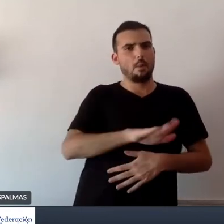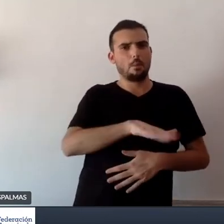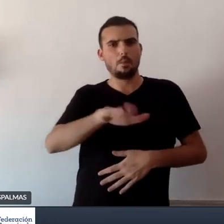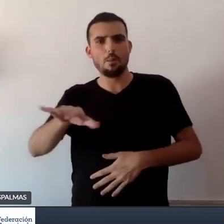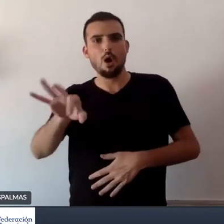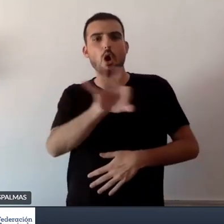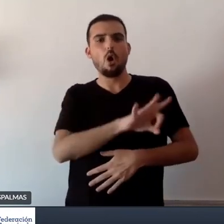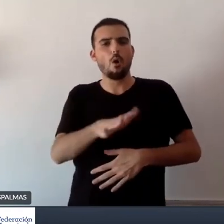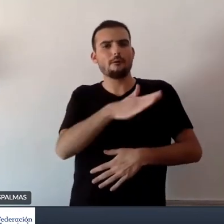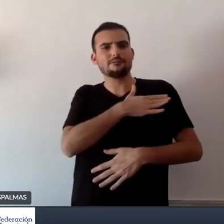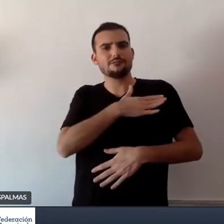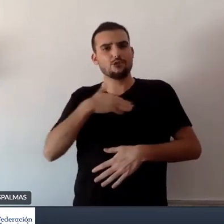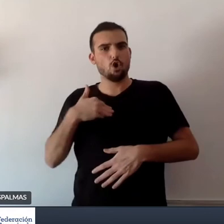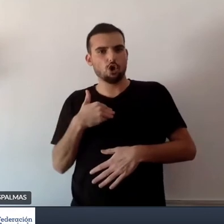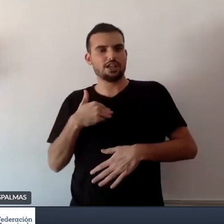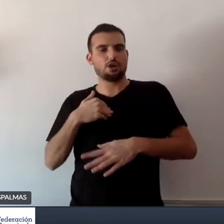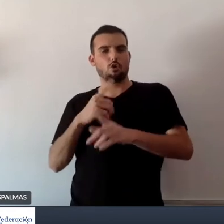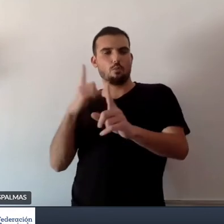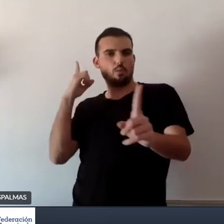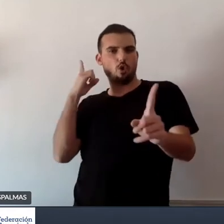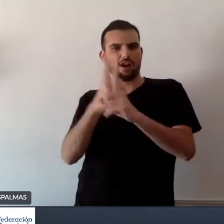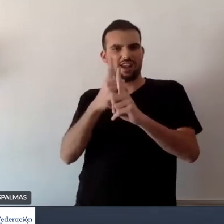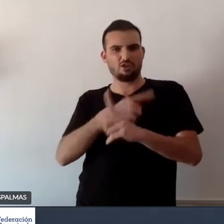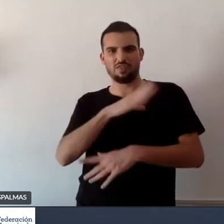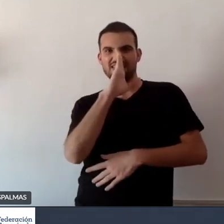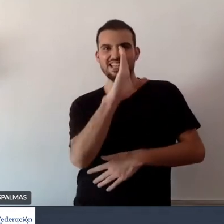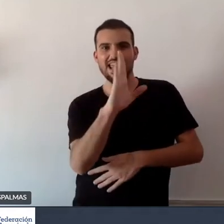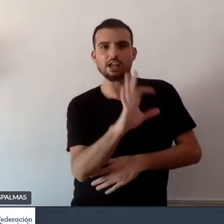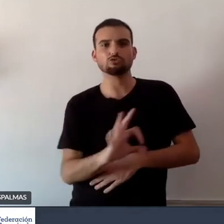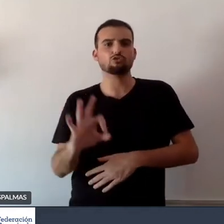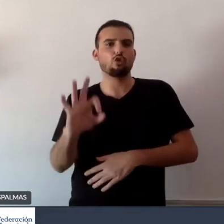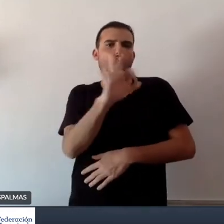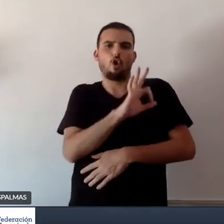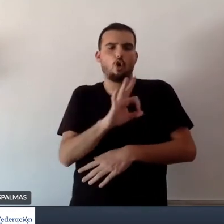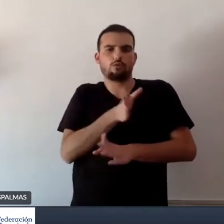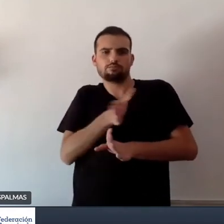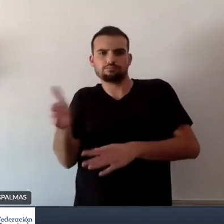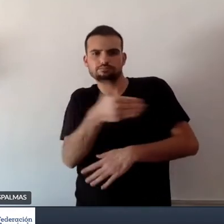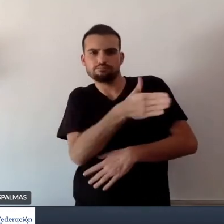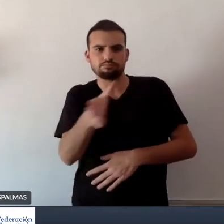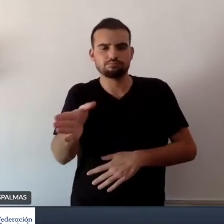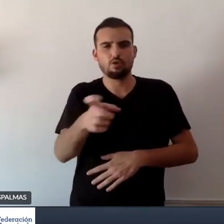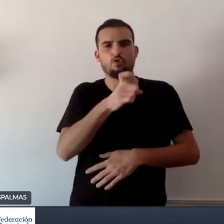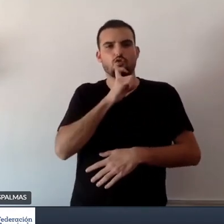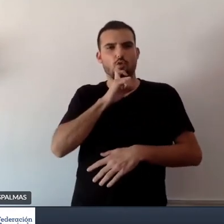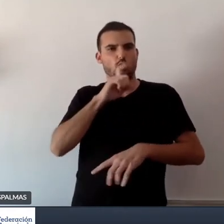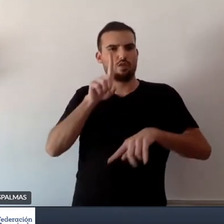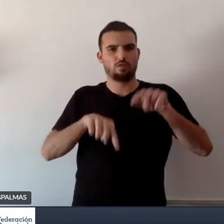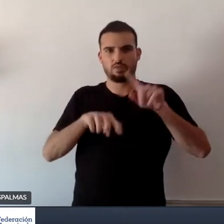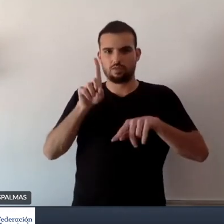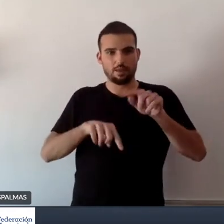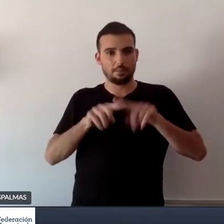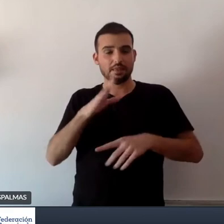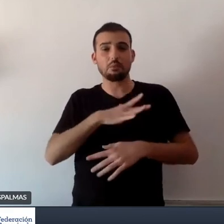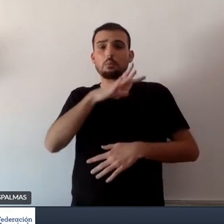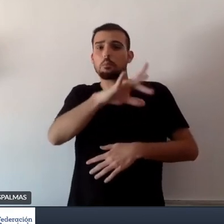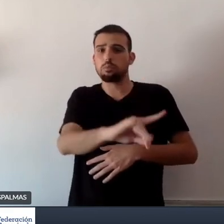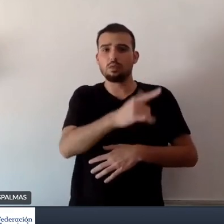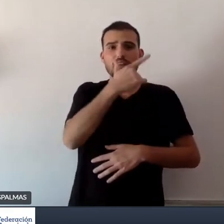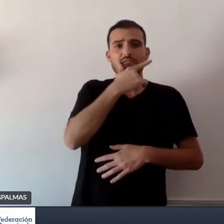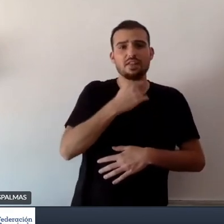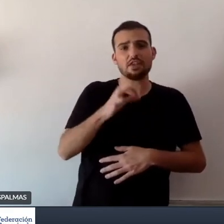una utilización de bloqueo directo llegando, los drag screens que se llaman, bloqueo directo llegando que puede ser simple o